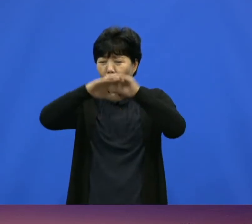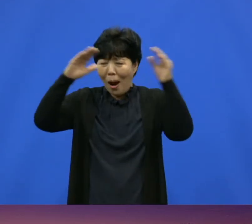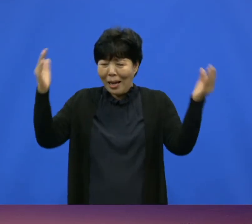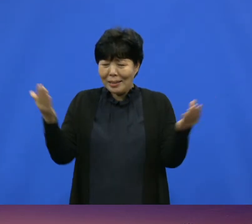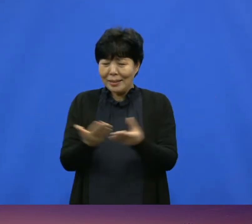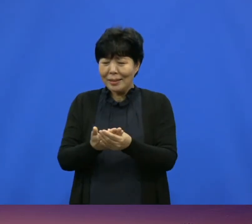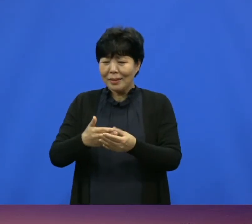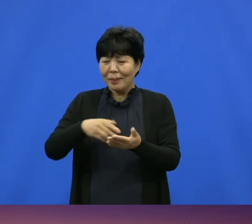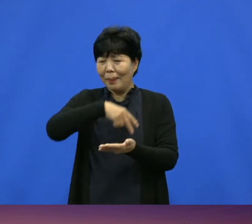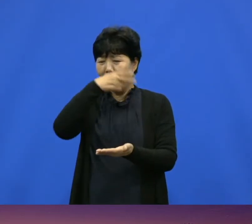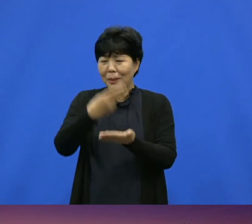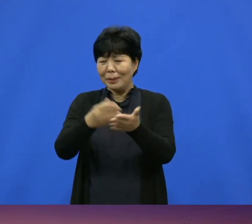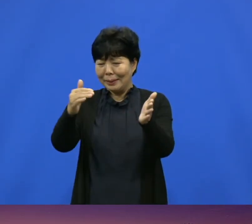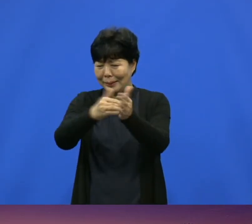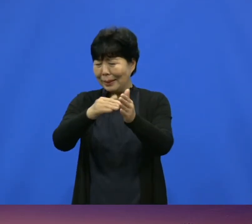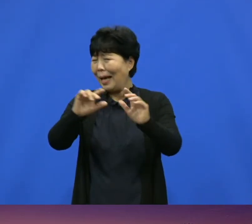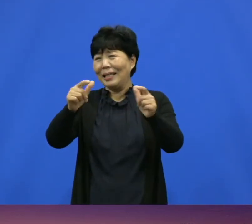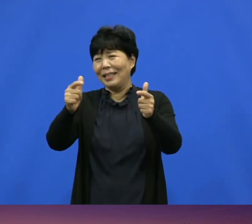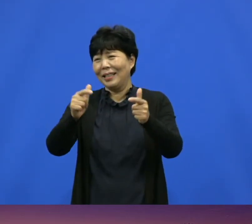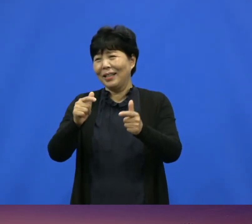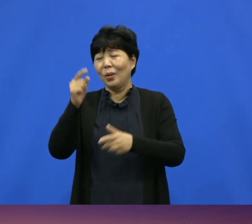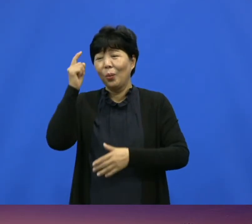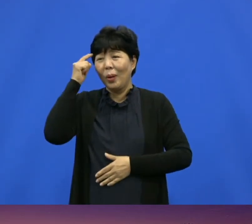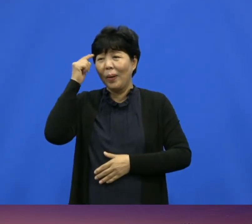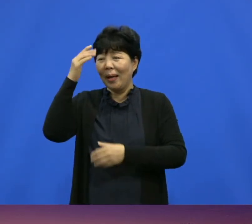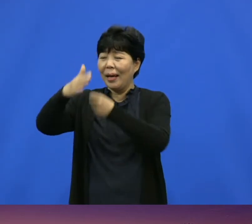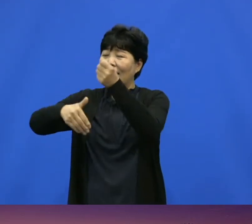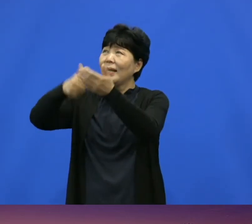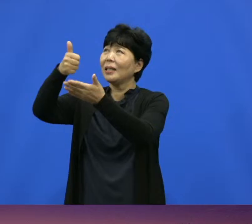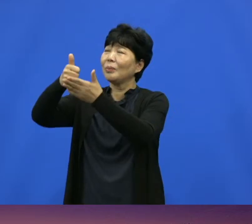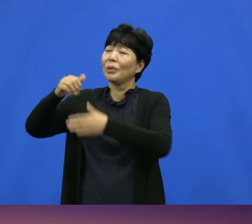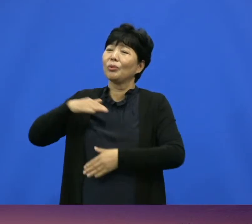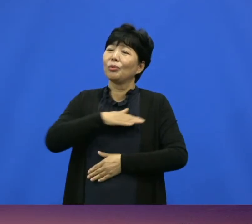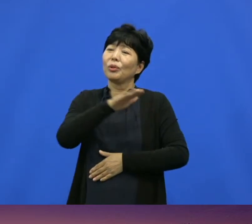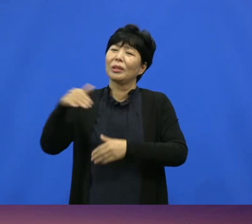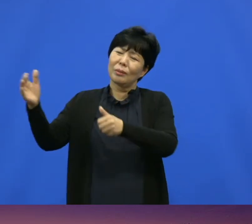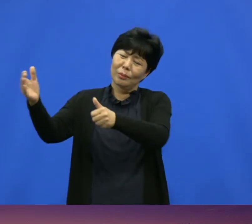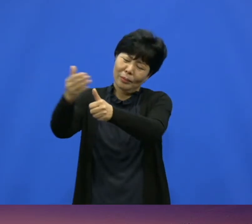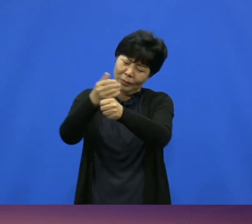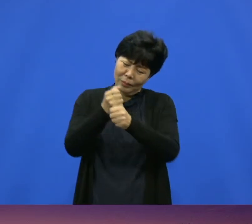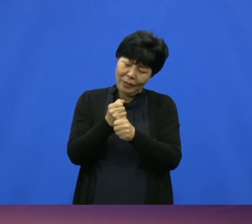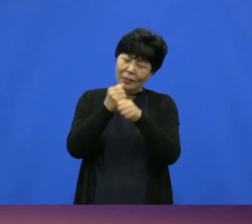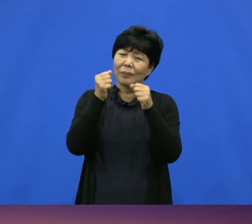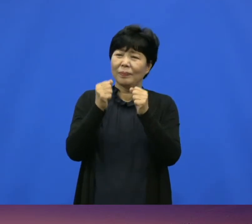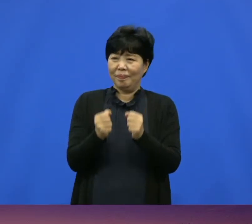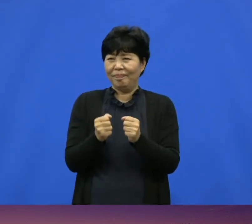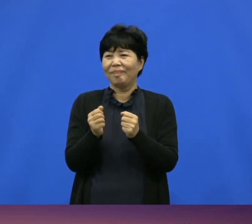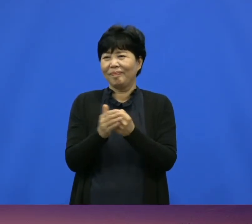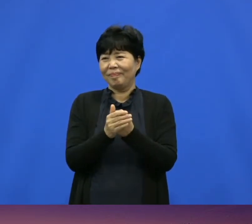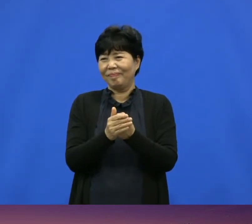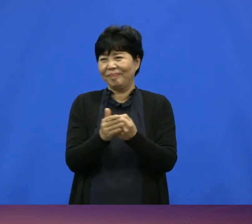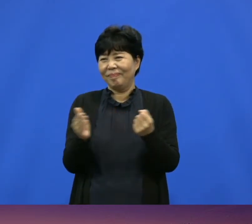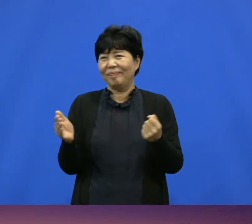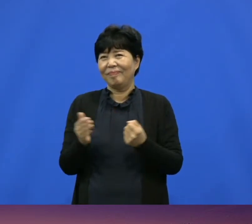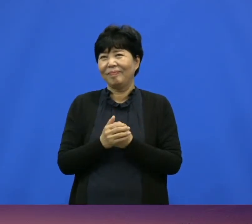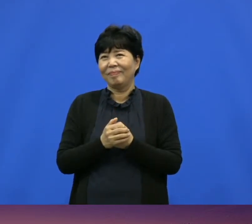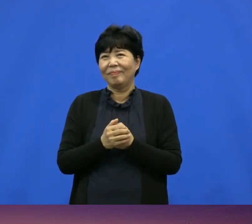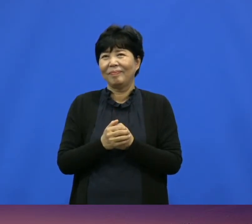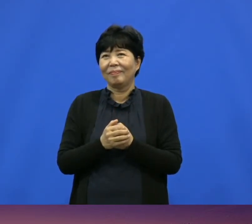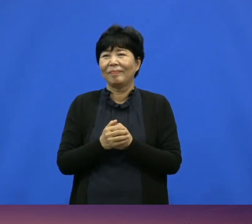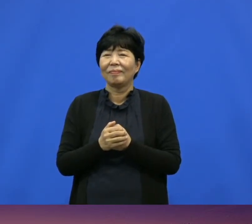아니하는 것은 주의 손이 우리를 붙들어 주시기 때문이라. 그래서 오늘 여기서 아주라는 단어가 매우 중요한